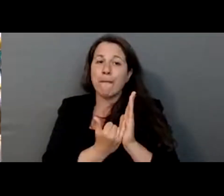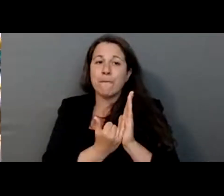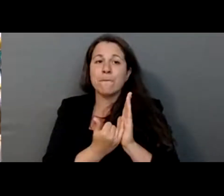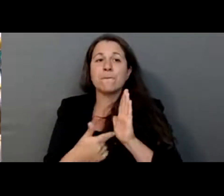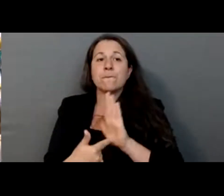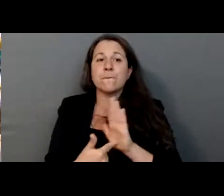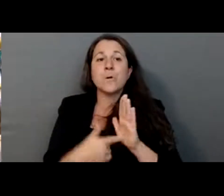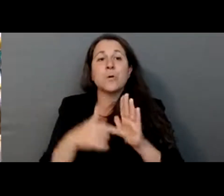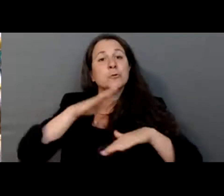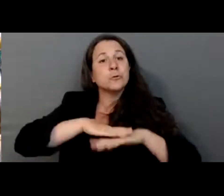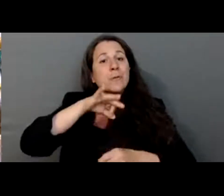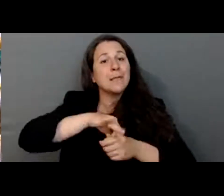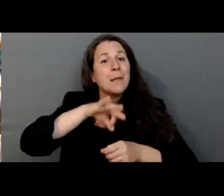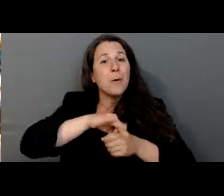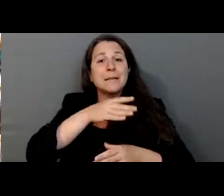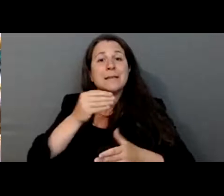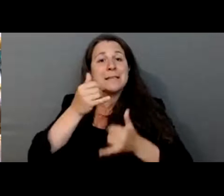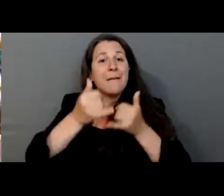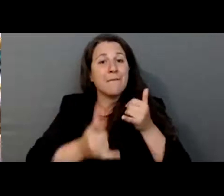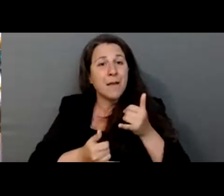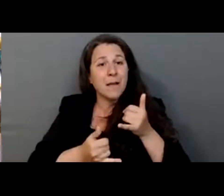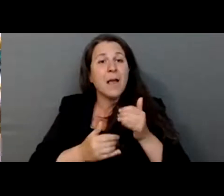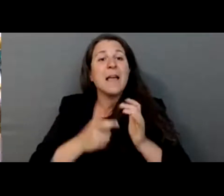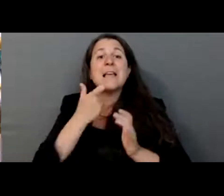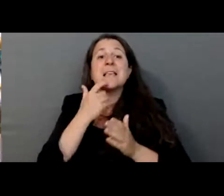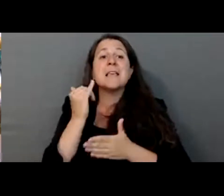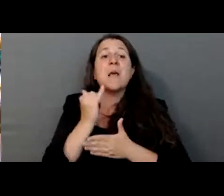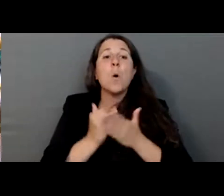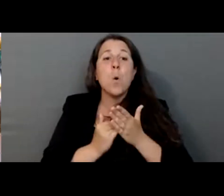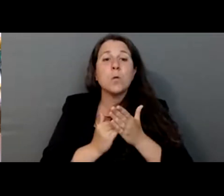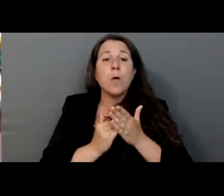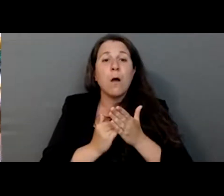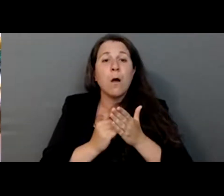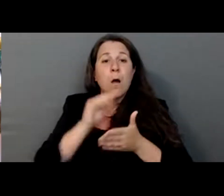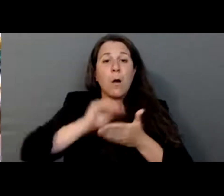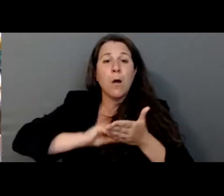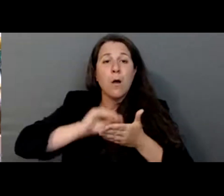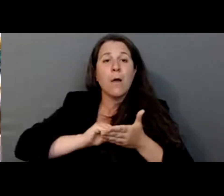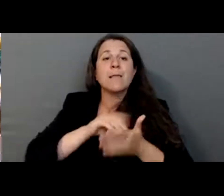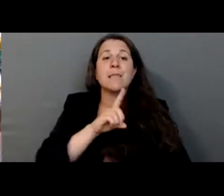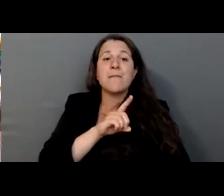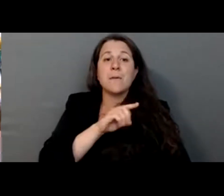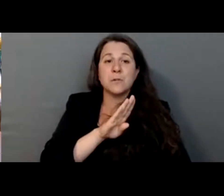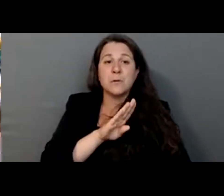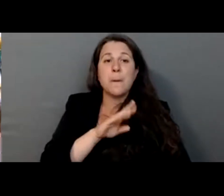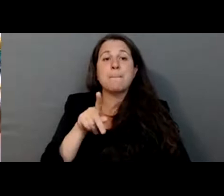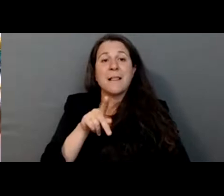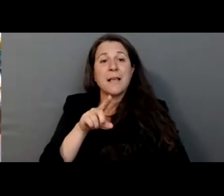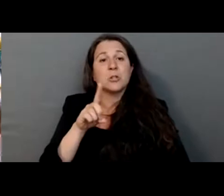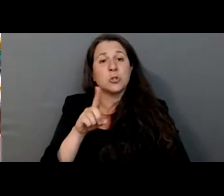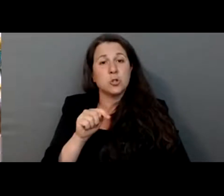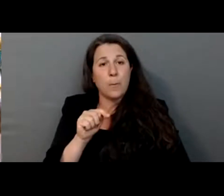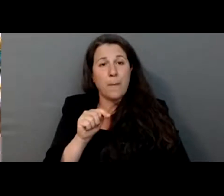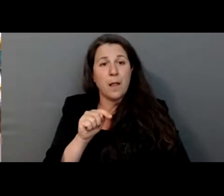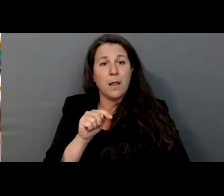la démocratie et ses fins », dont les auteurs sont David Robichaud et Patrick Turmel. Ils ont fait paraître ce livre